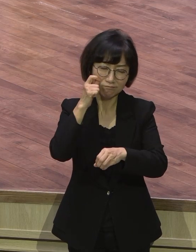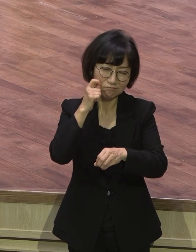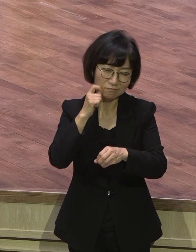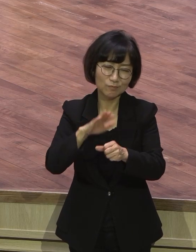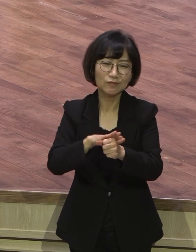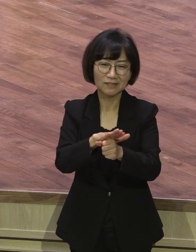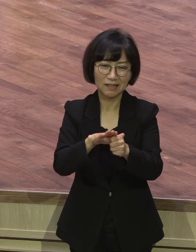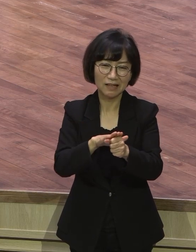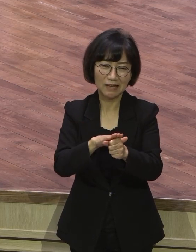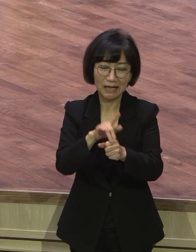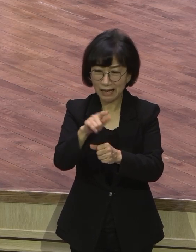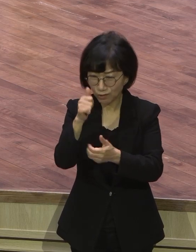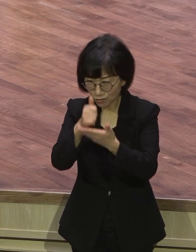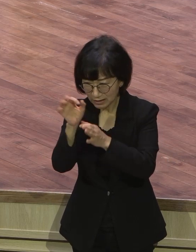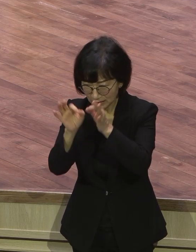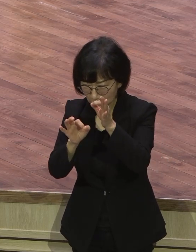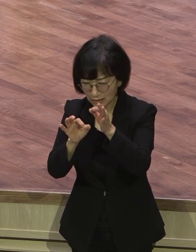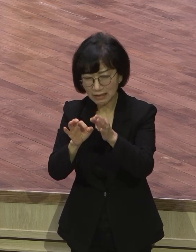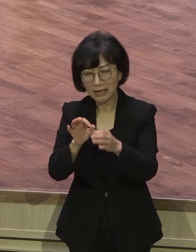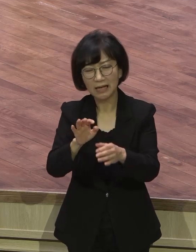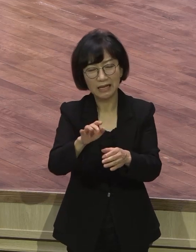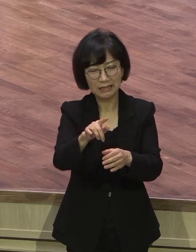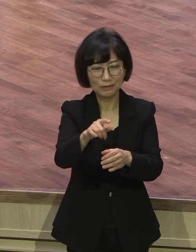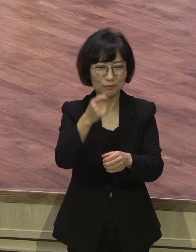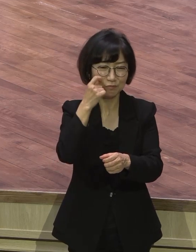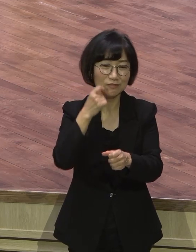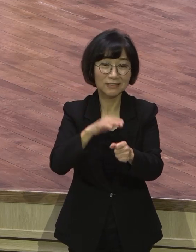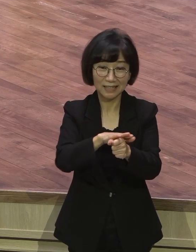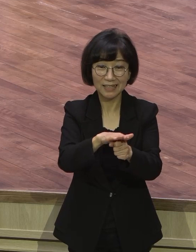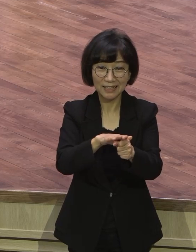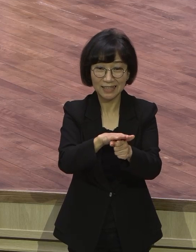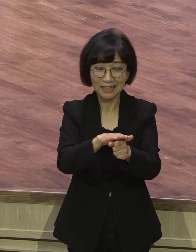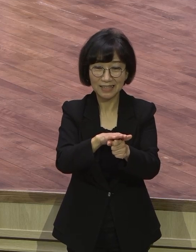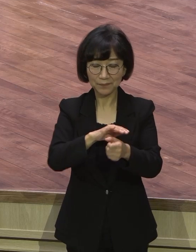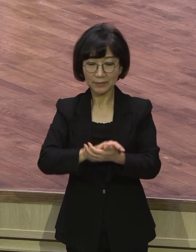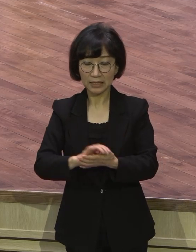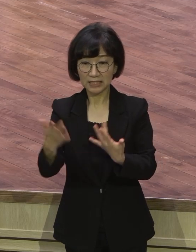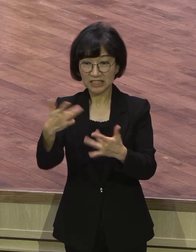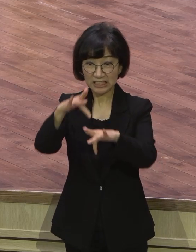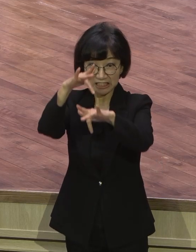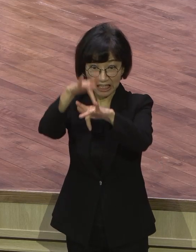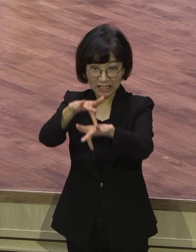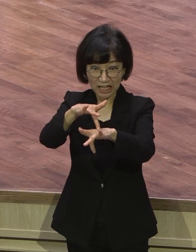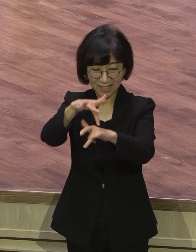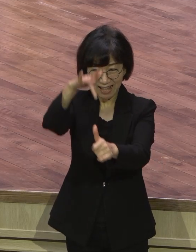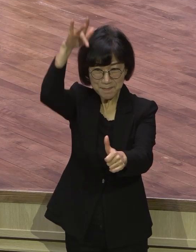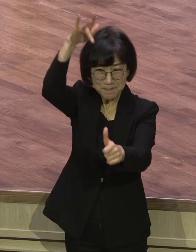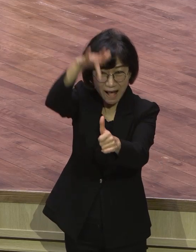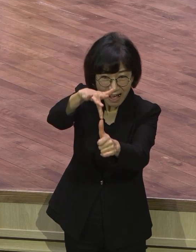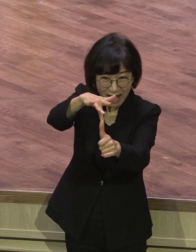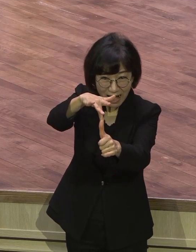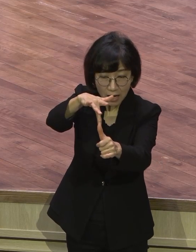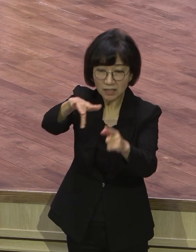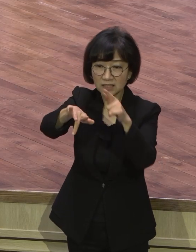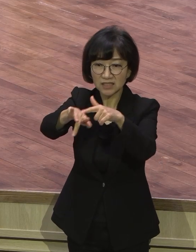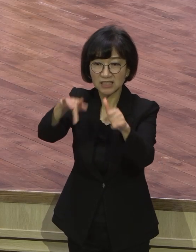마음이에요. 사단은 미워해도 사단에게 억압된 사람은 불쌍이 되어야지. 그걸 살려내야지요.